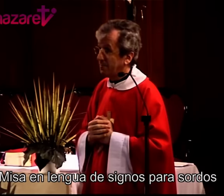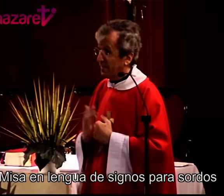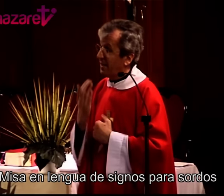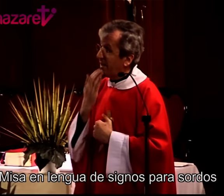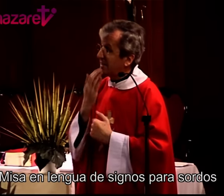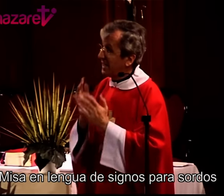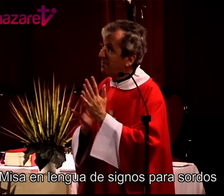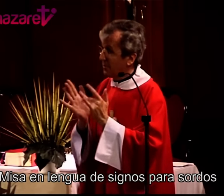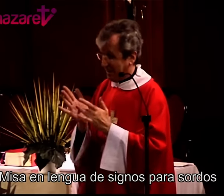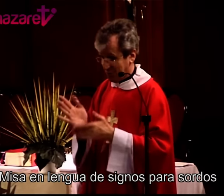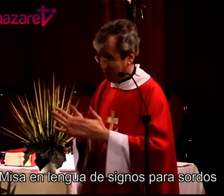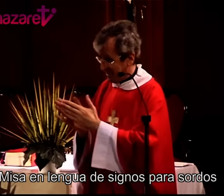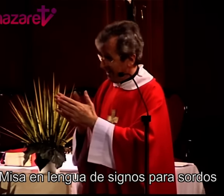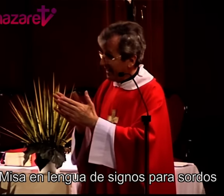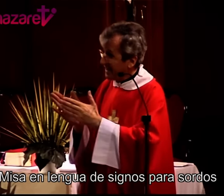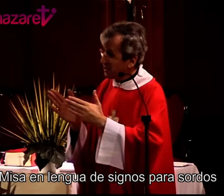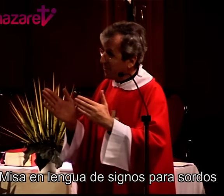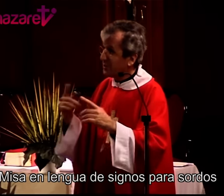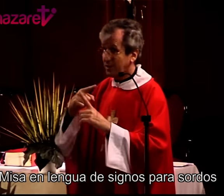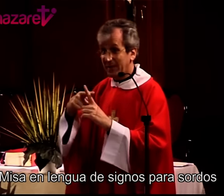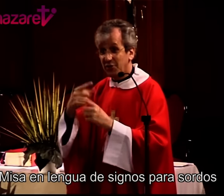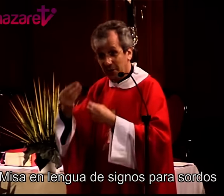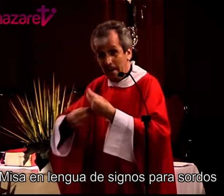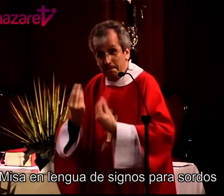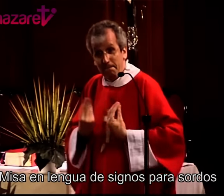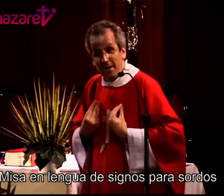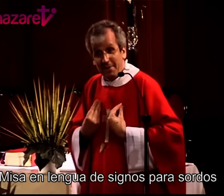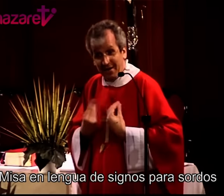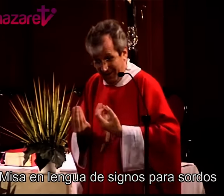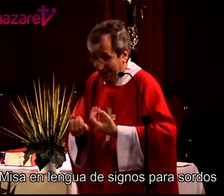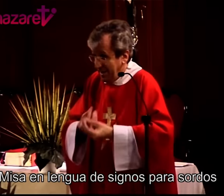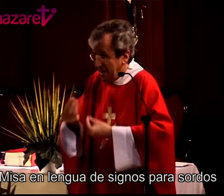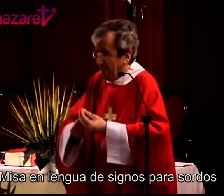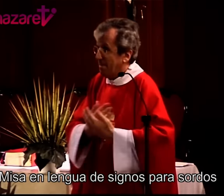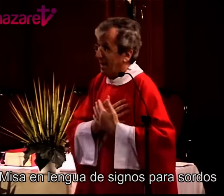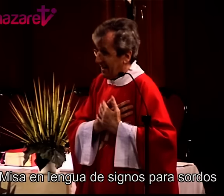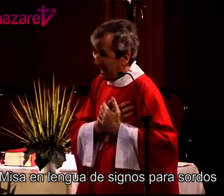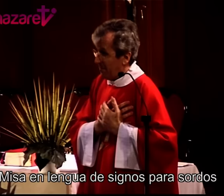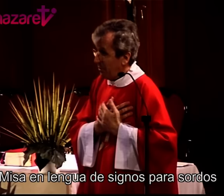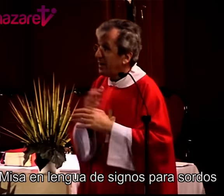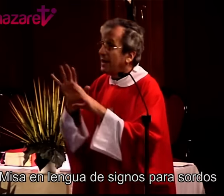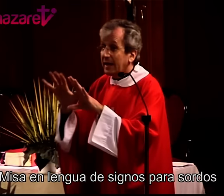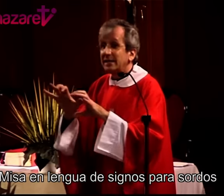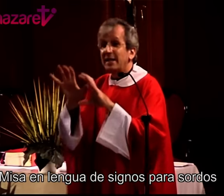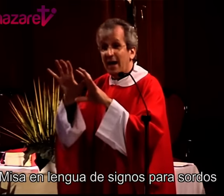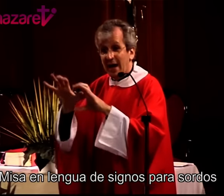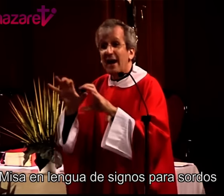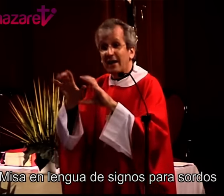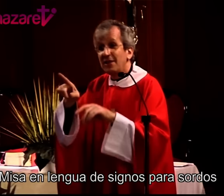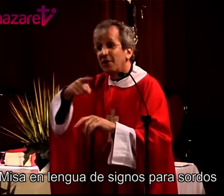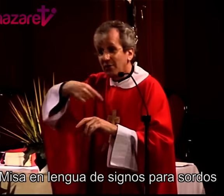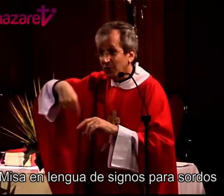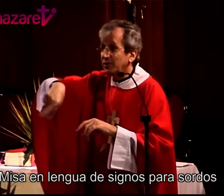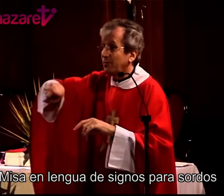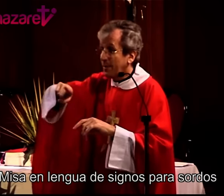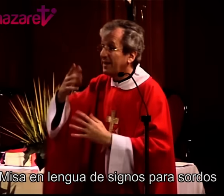voluntad. Este ejemplo de Jesús, que en estos momentos de pasión vive y pone en práctica el amor, que sea la